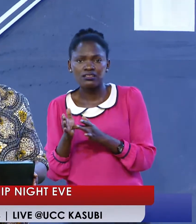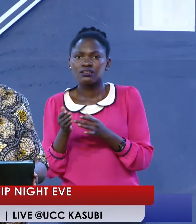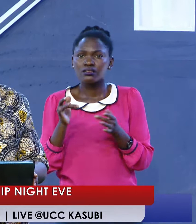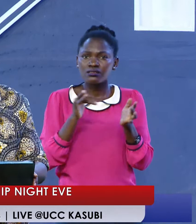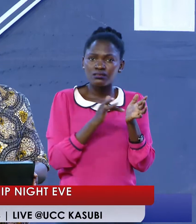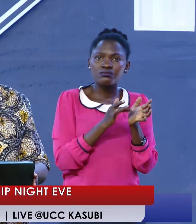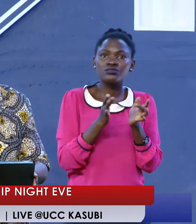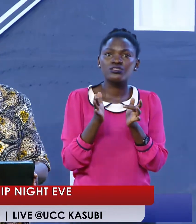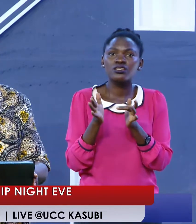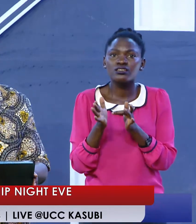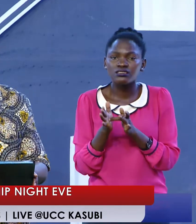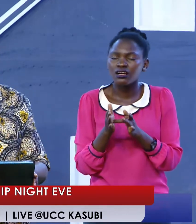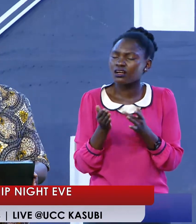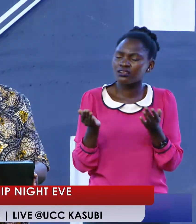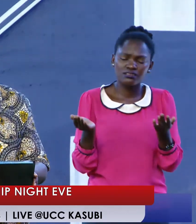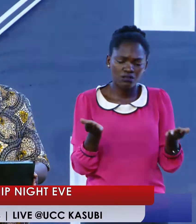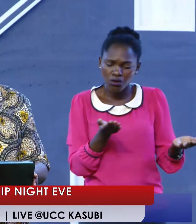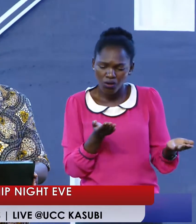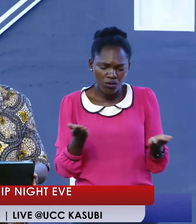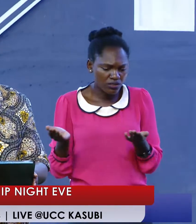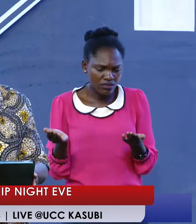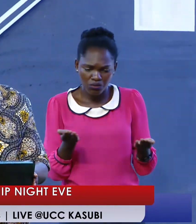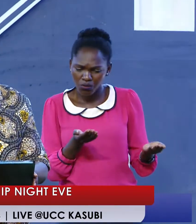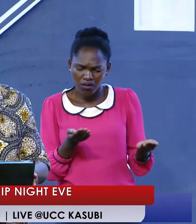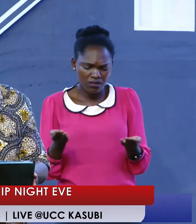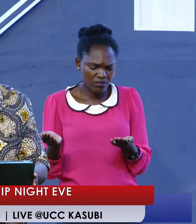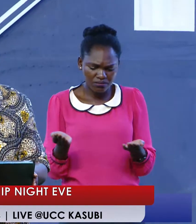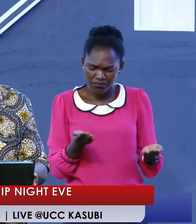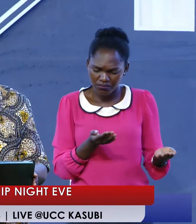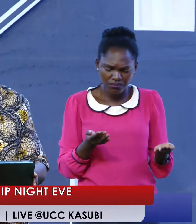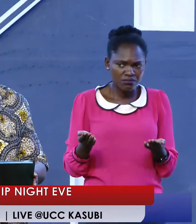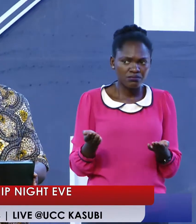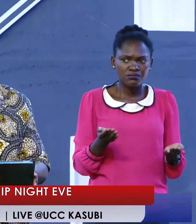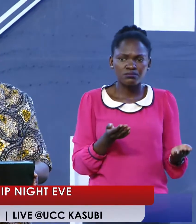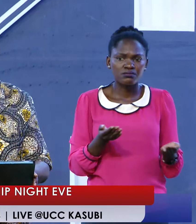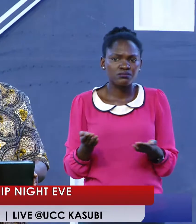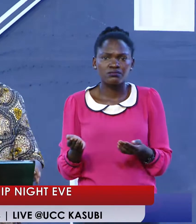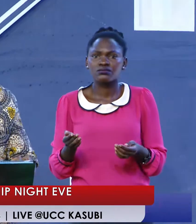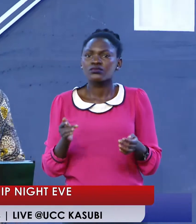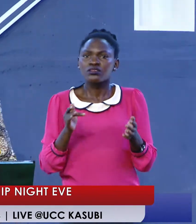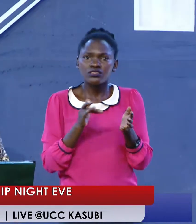Oliwa Yesu Oliwa Moko senza kuno